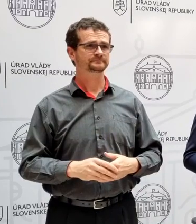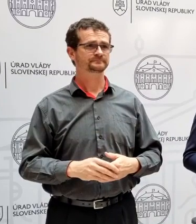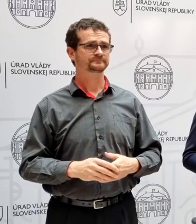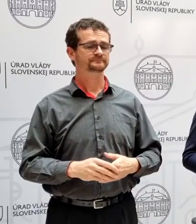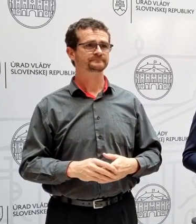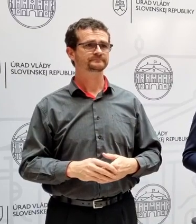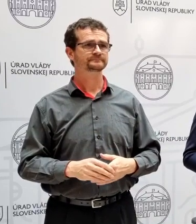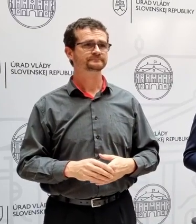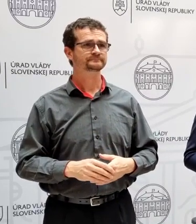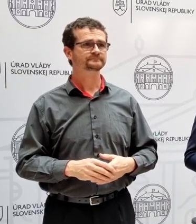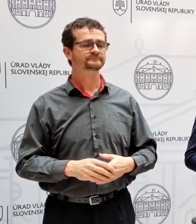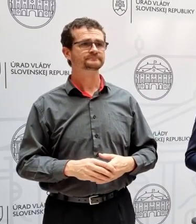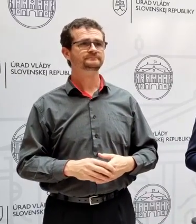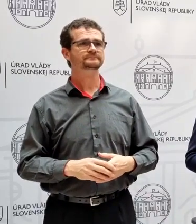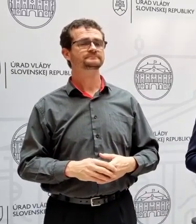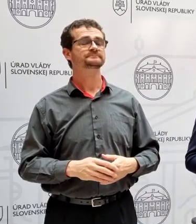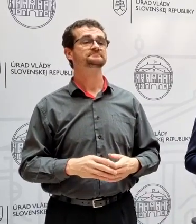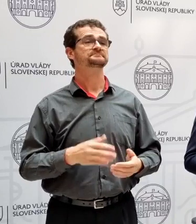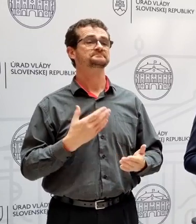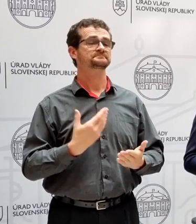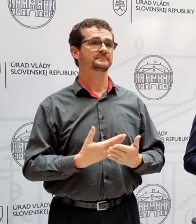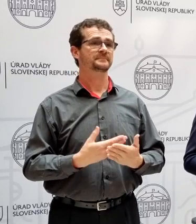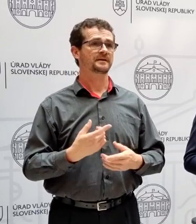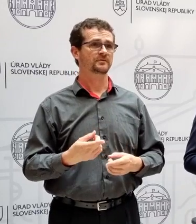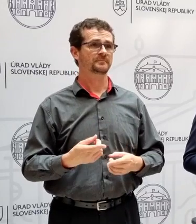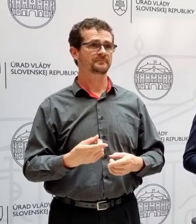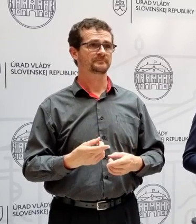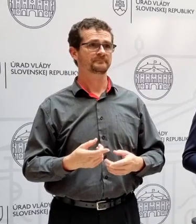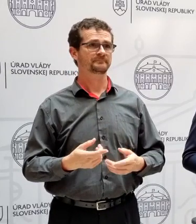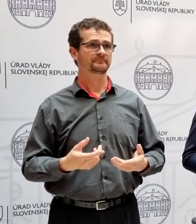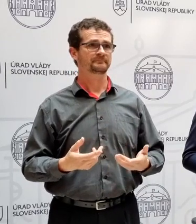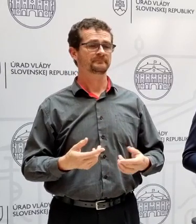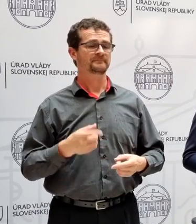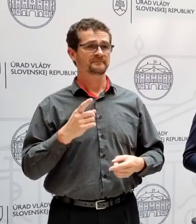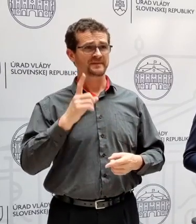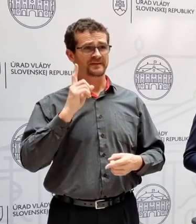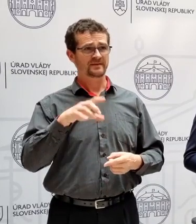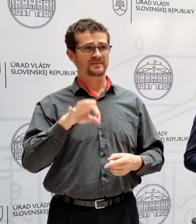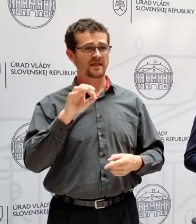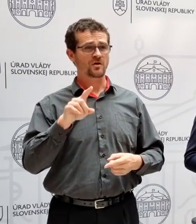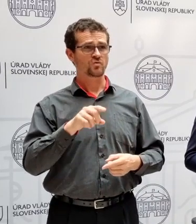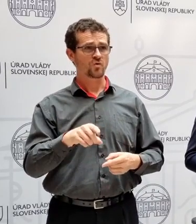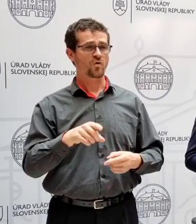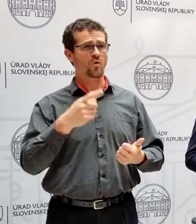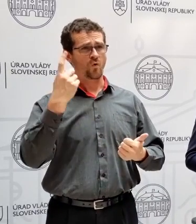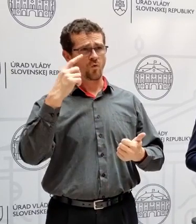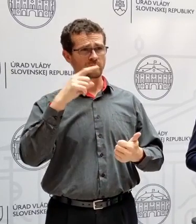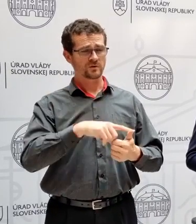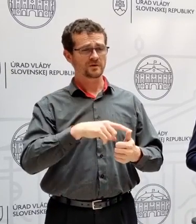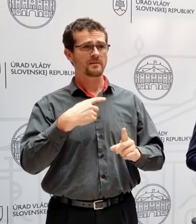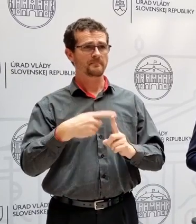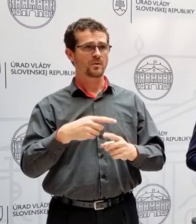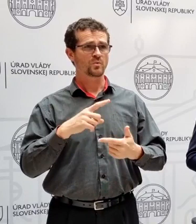aj práve preto nie je v hre. Čiže sa... OK, tak proste vy dokážete nájsť niekoho, kto je fachman a